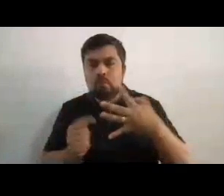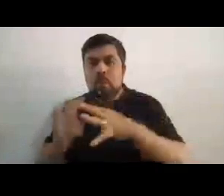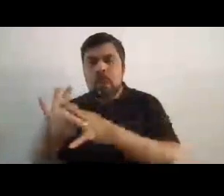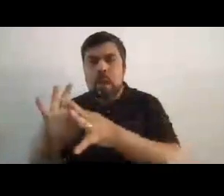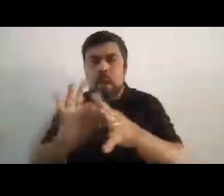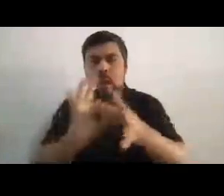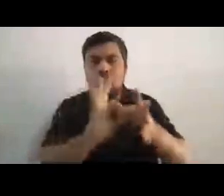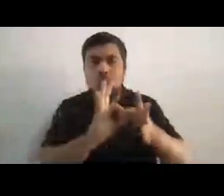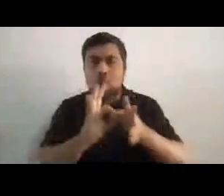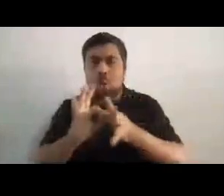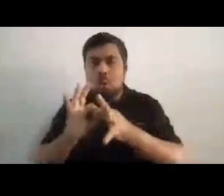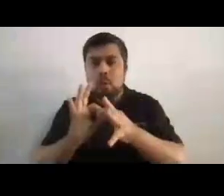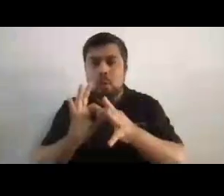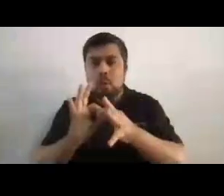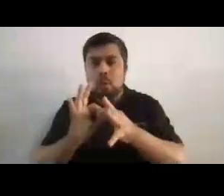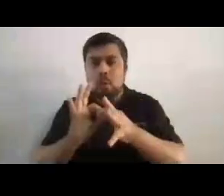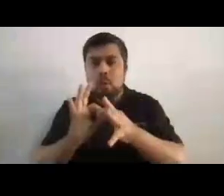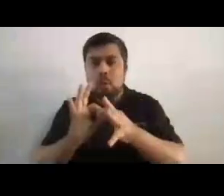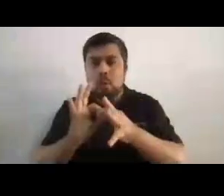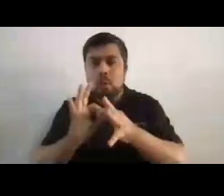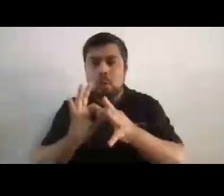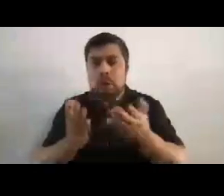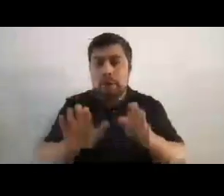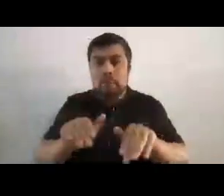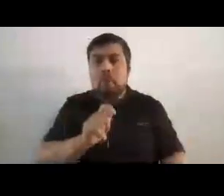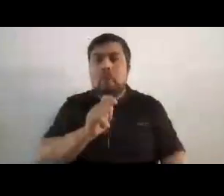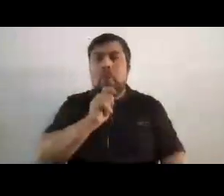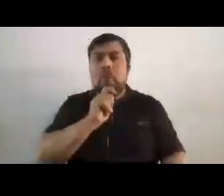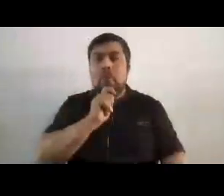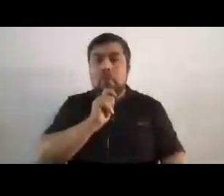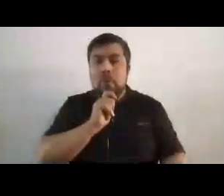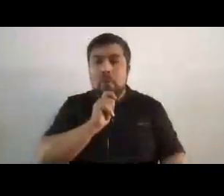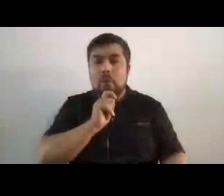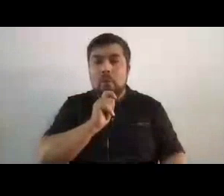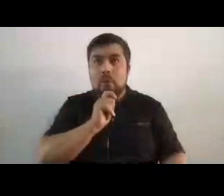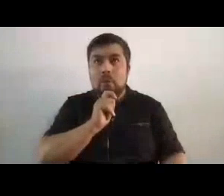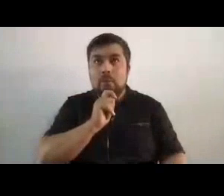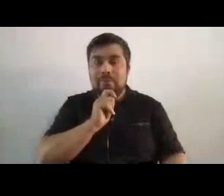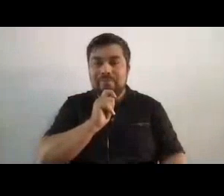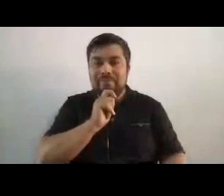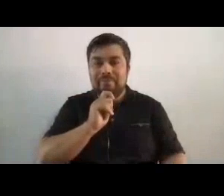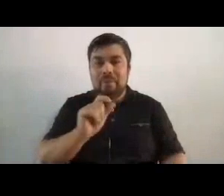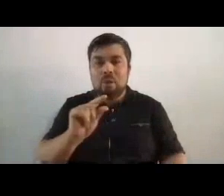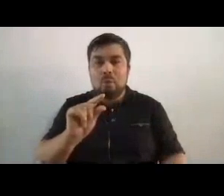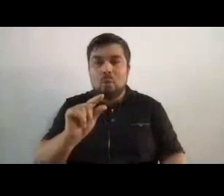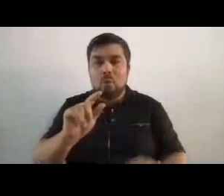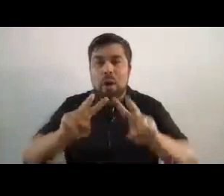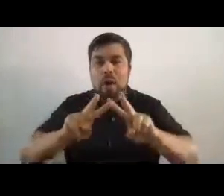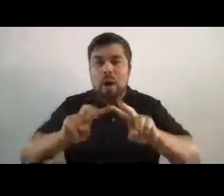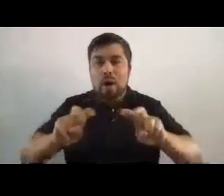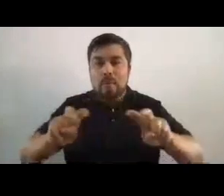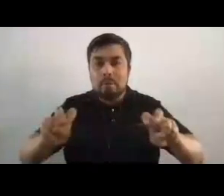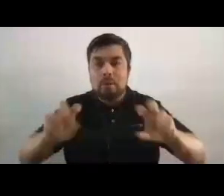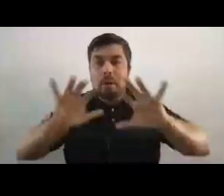cuenta que habían muy pocas investigaciones en el mundo acerca de este